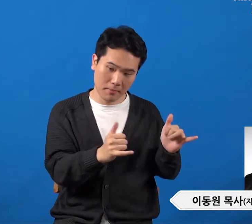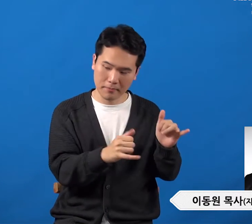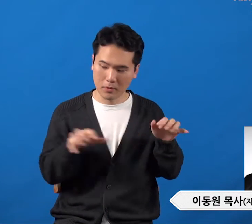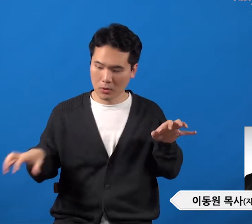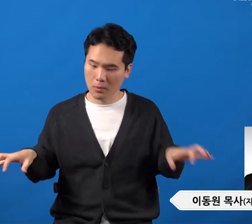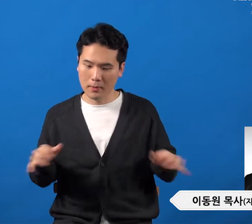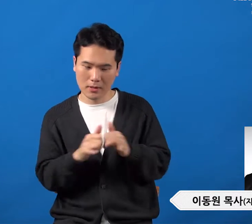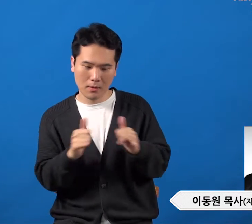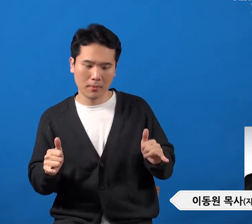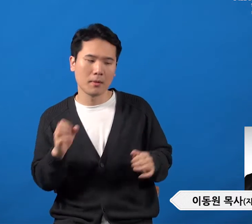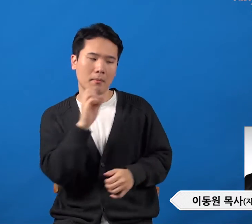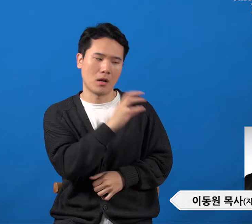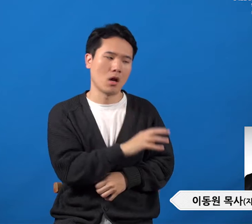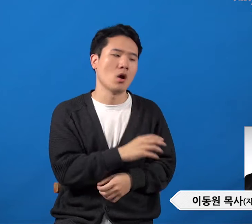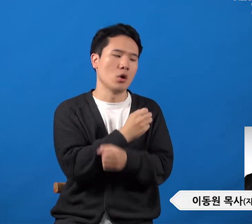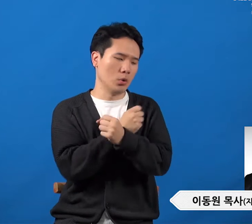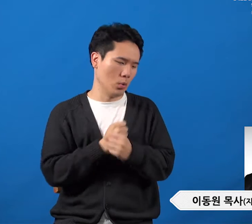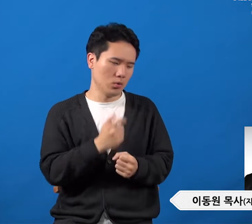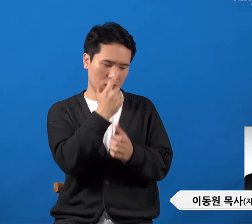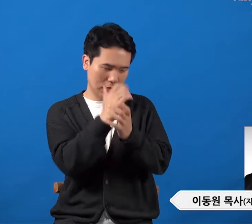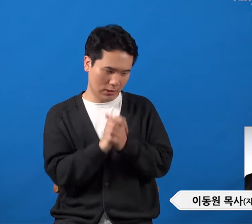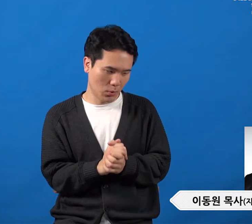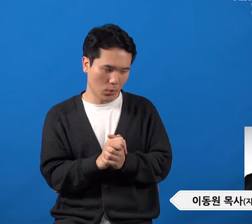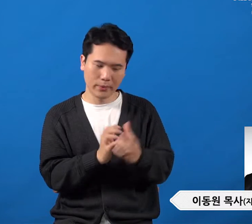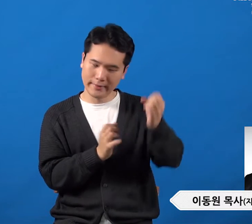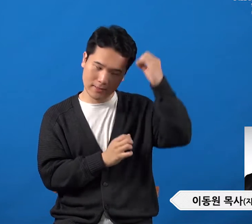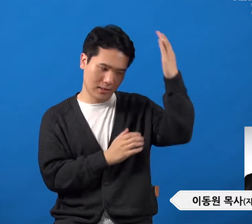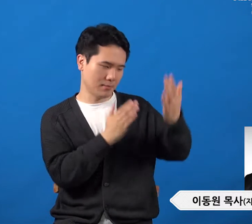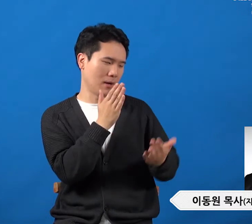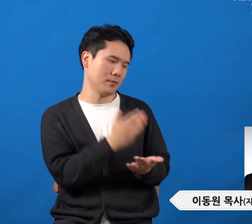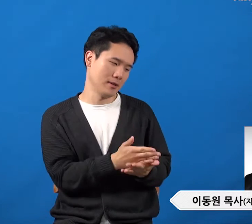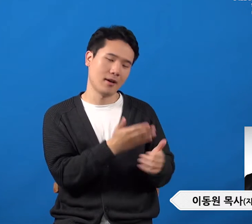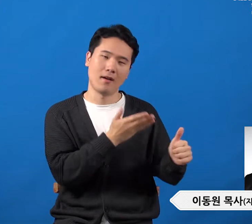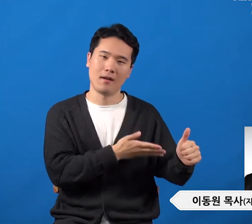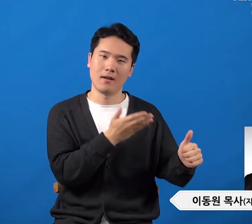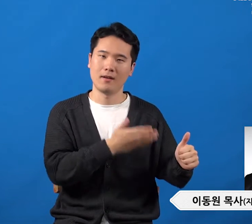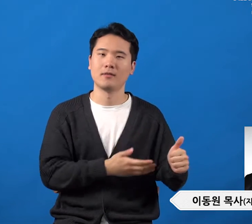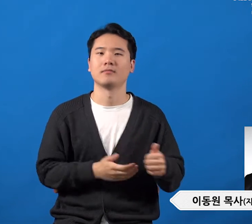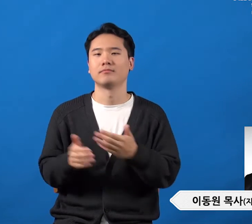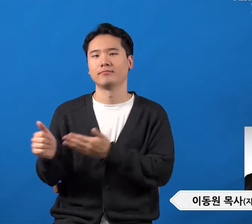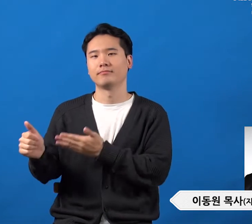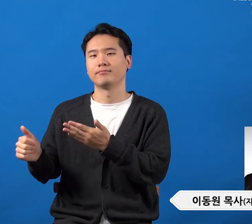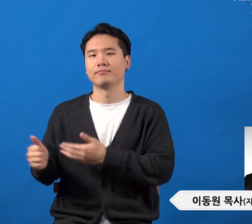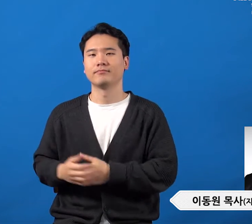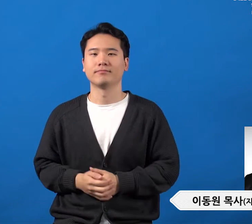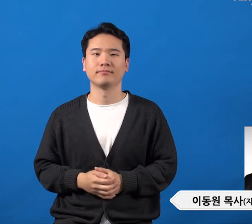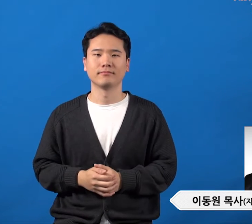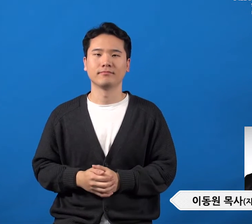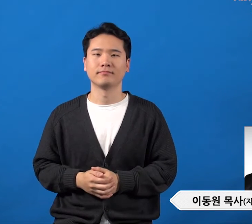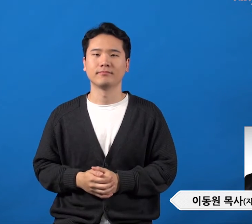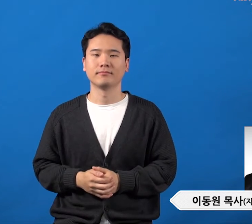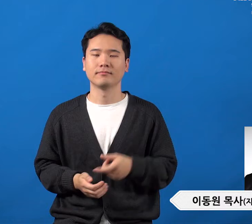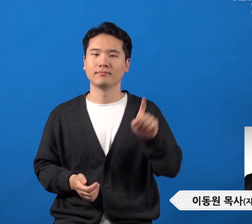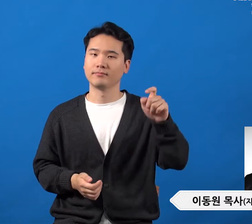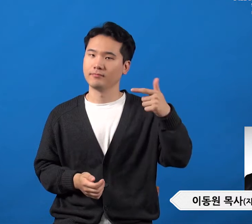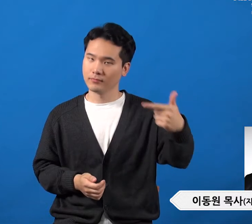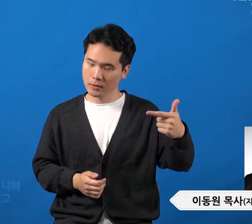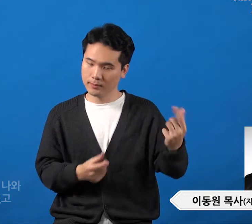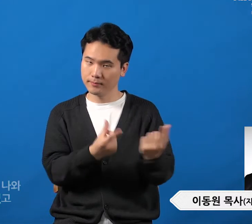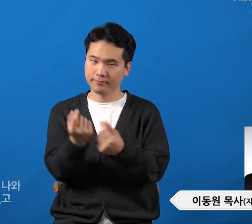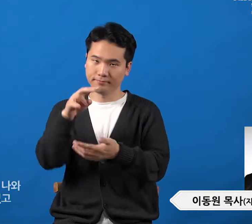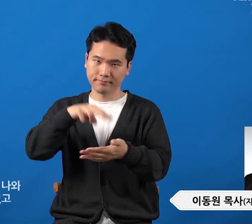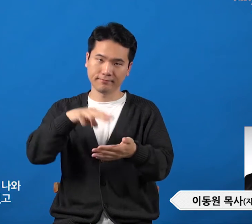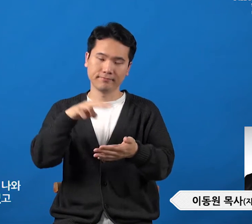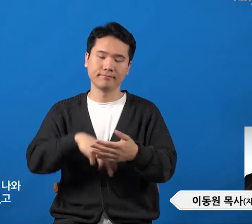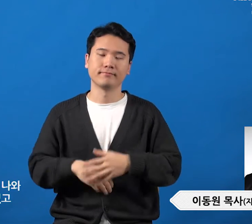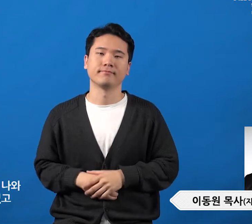용서의 기도를 잊지 맙시다. 시작. 용서의 기도를 잊지 맙시다. 16절 보세요. 본문의 16절